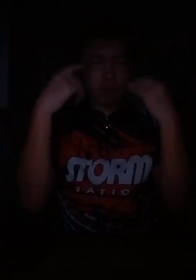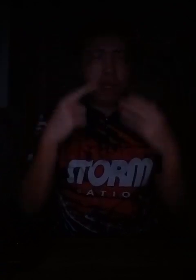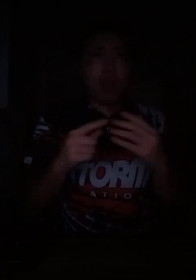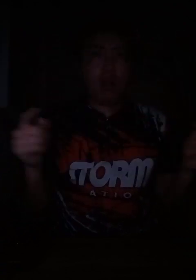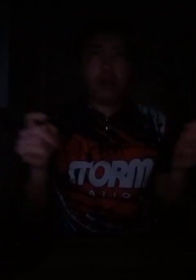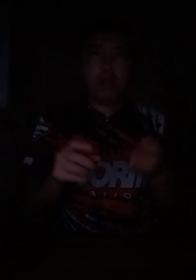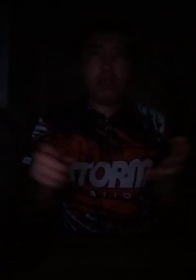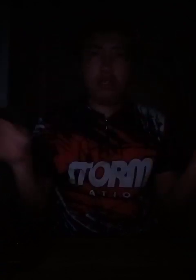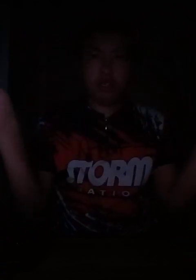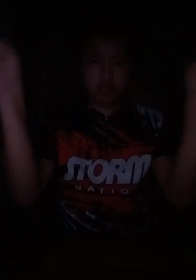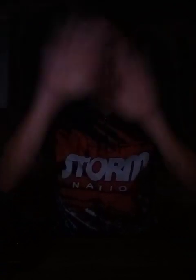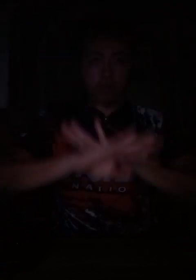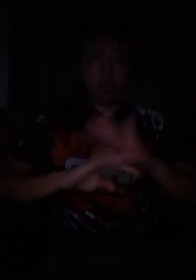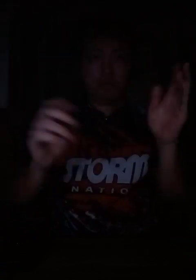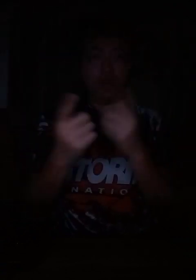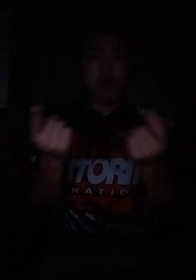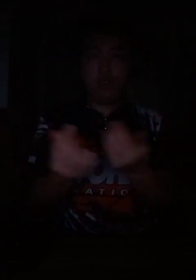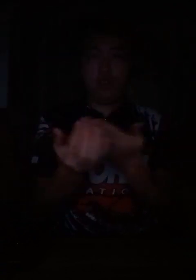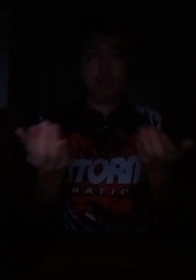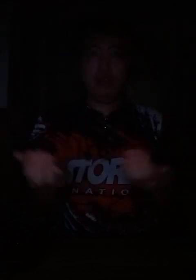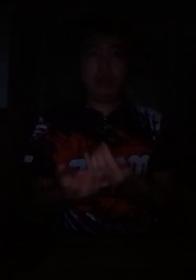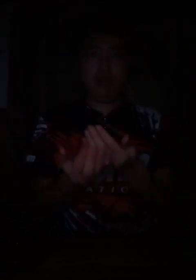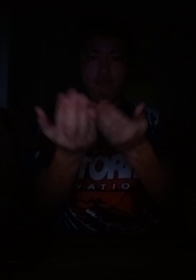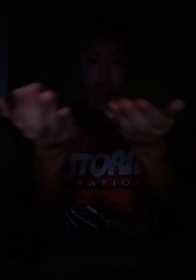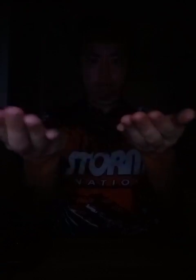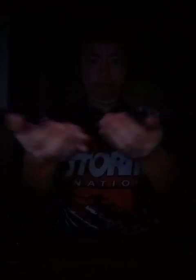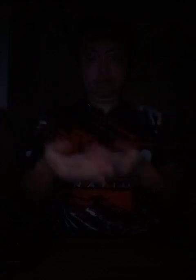겪었습니다. 밤사이 사건 사고 소식 윤아린 기자입니다.